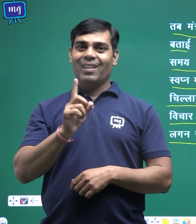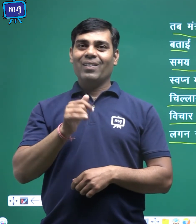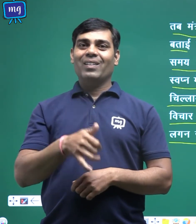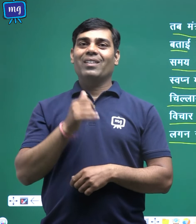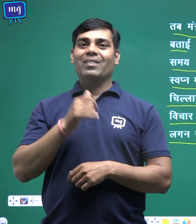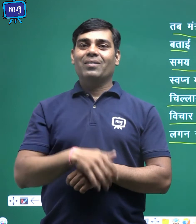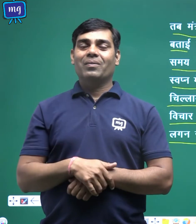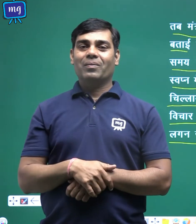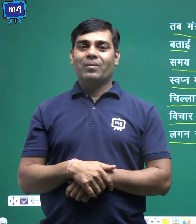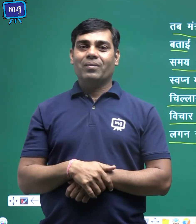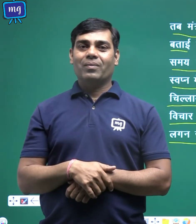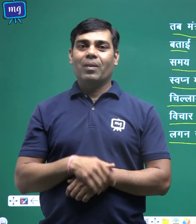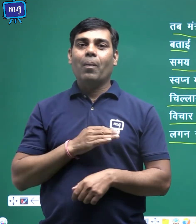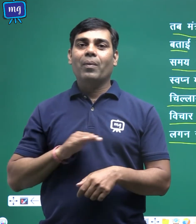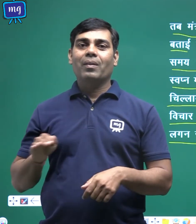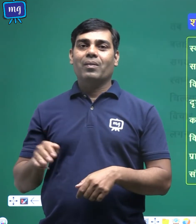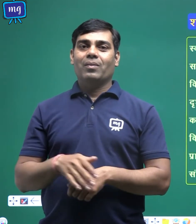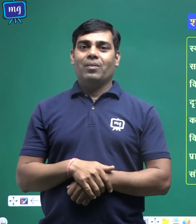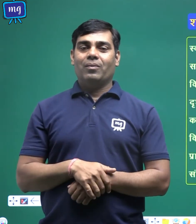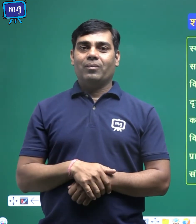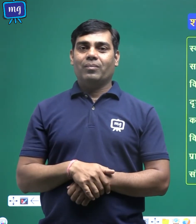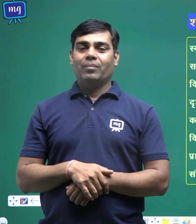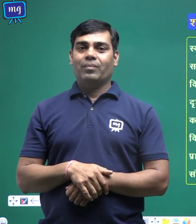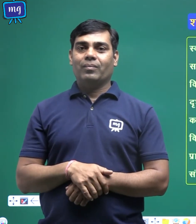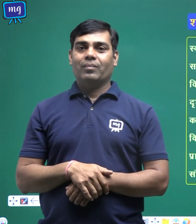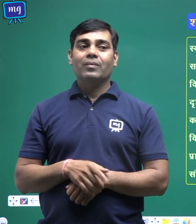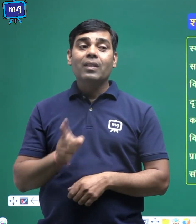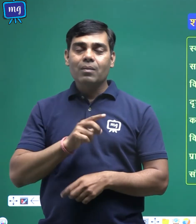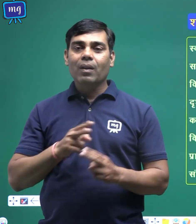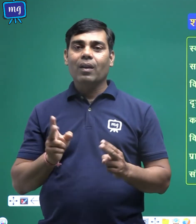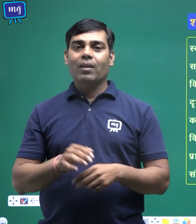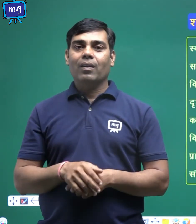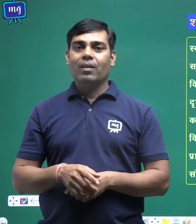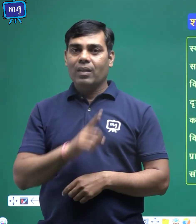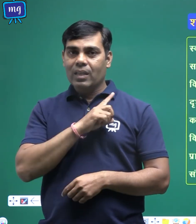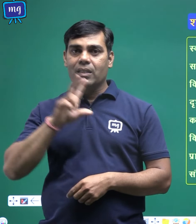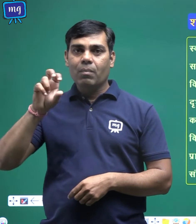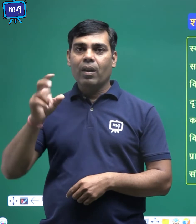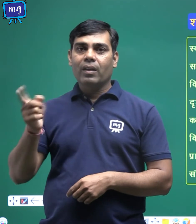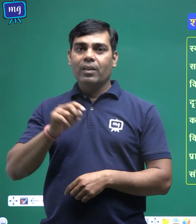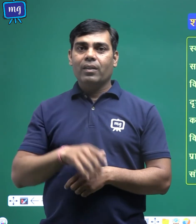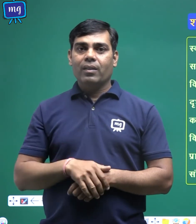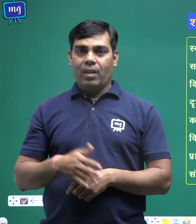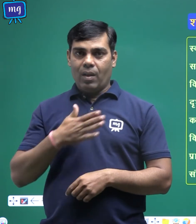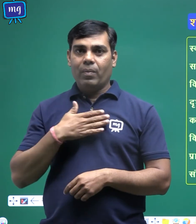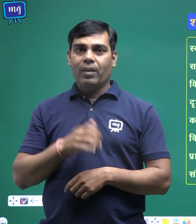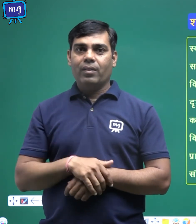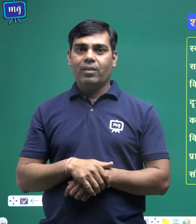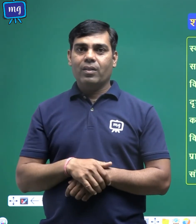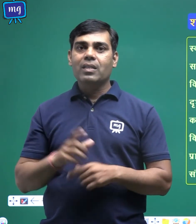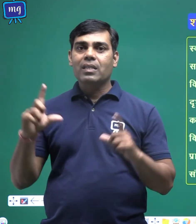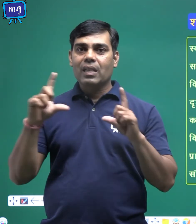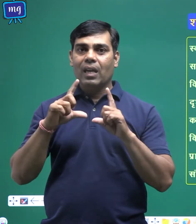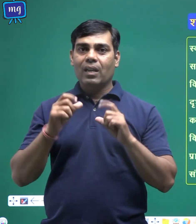जाता। प्यारे बच्चों, इस प्रकार इस पाठ की हमने